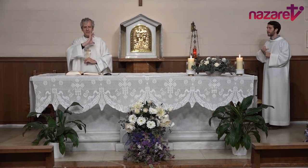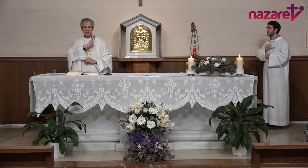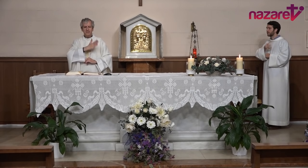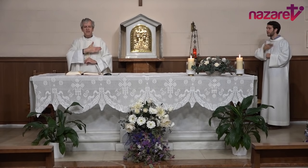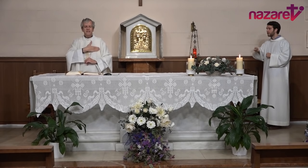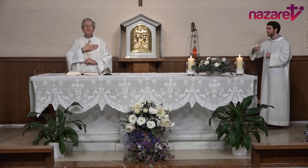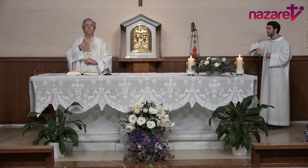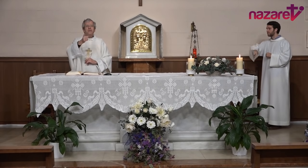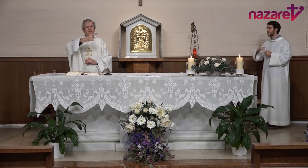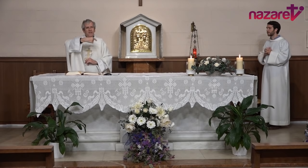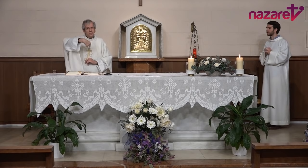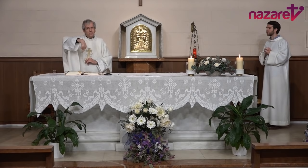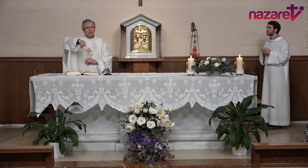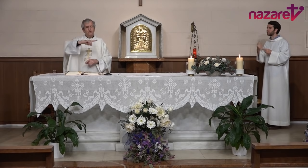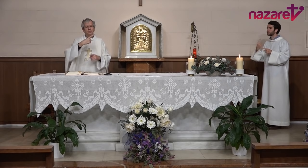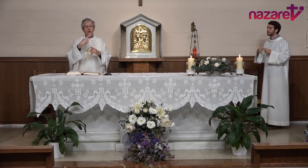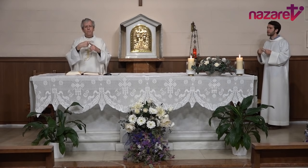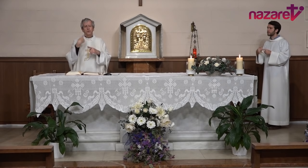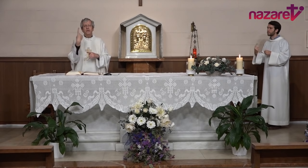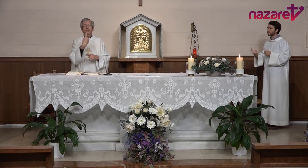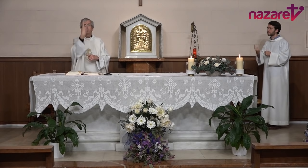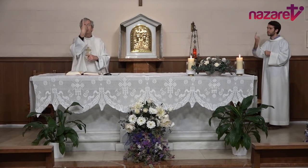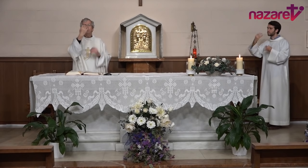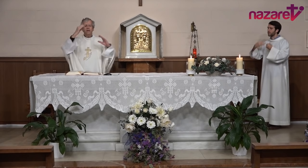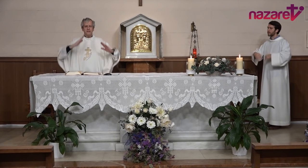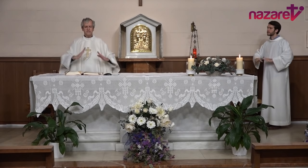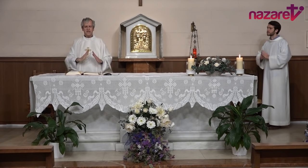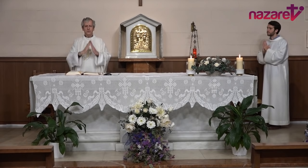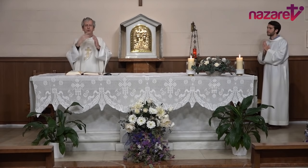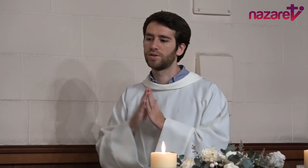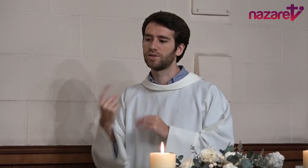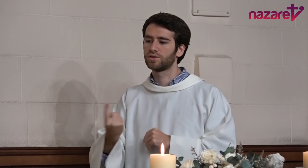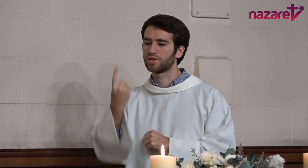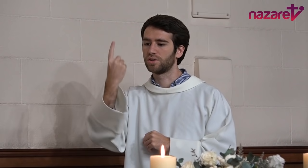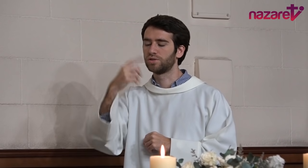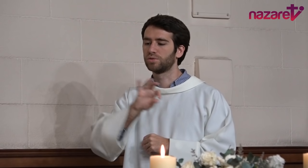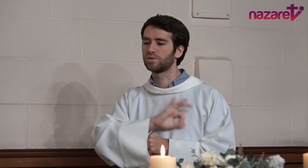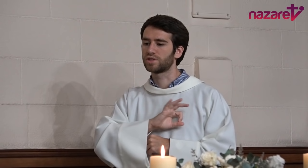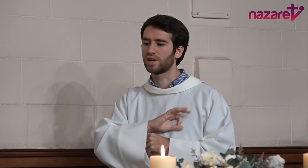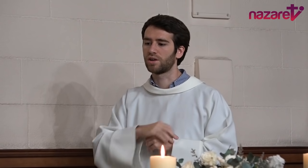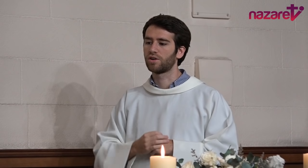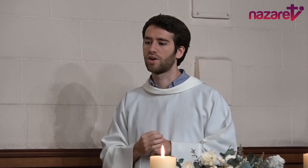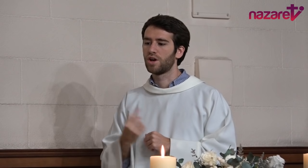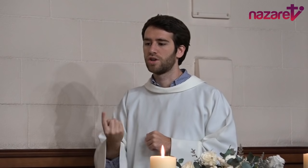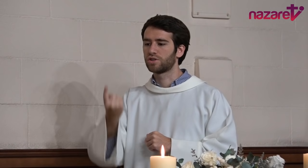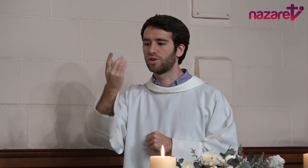Padre, ten piedad de nosotros, porque solo tú eres santo, solo tú, Señor, solo